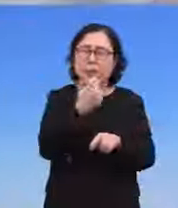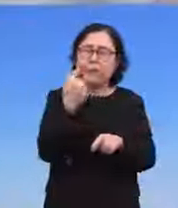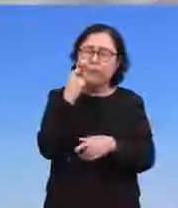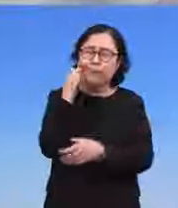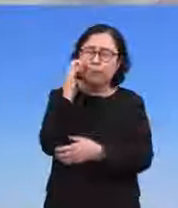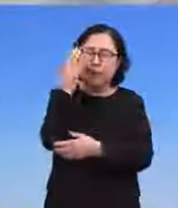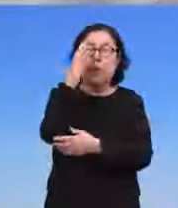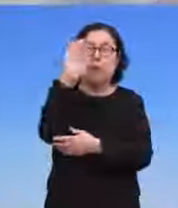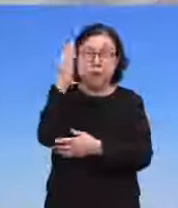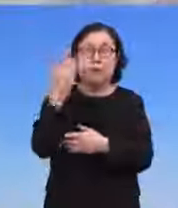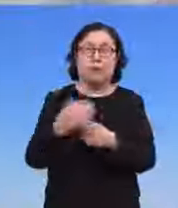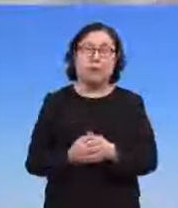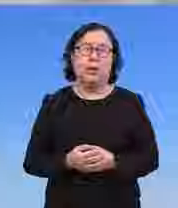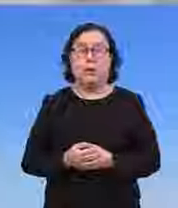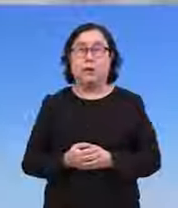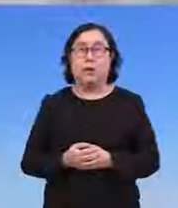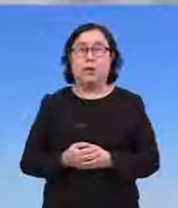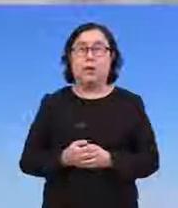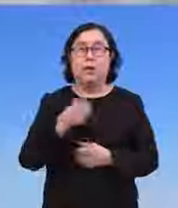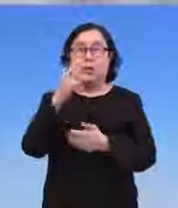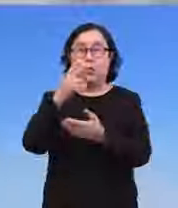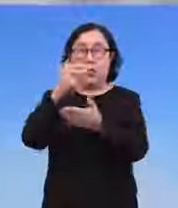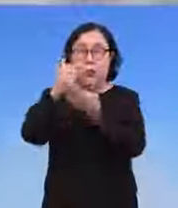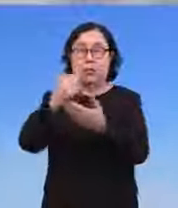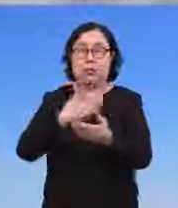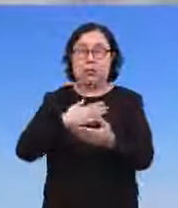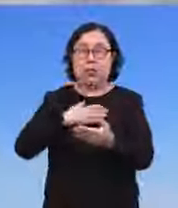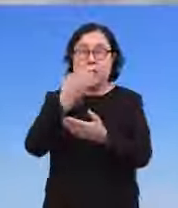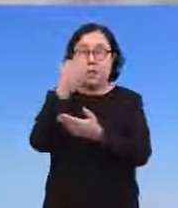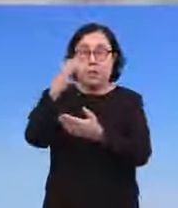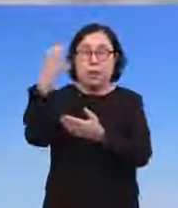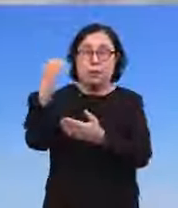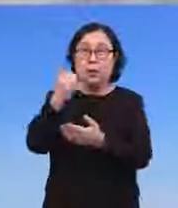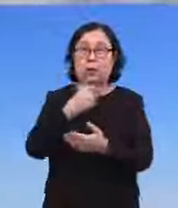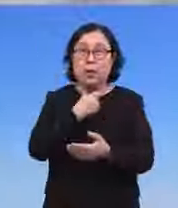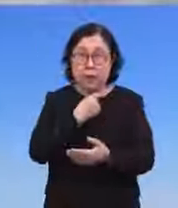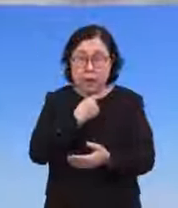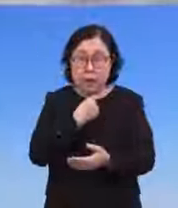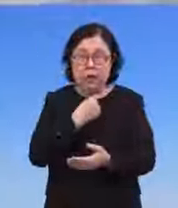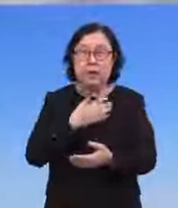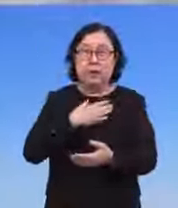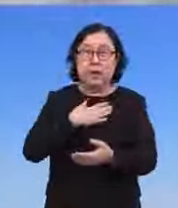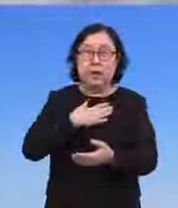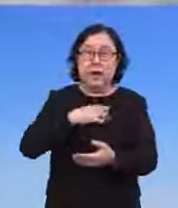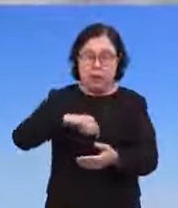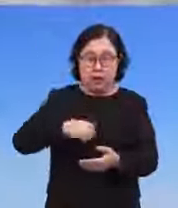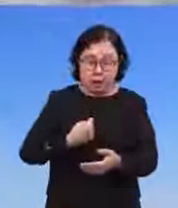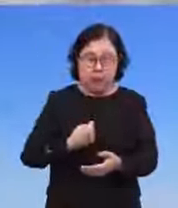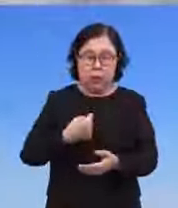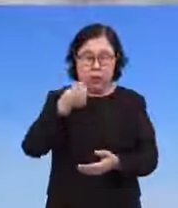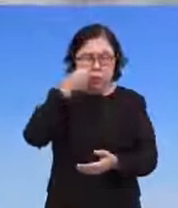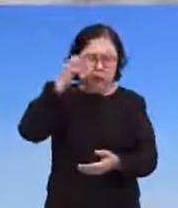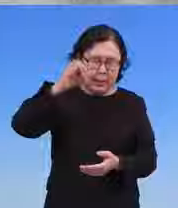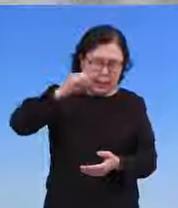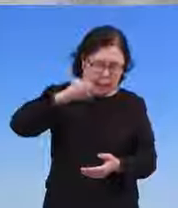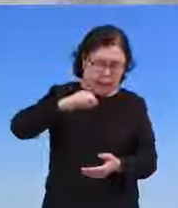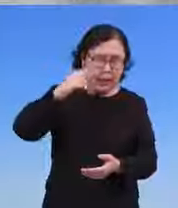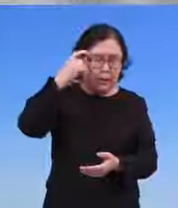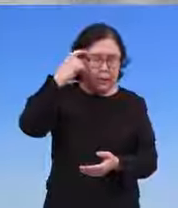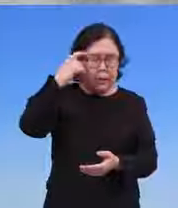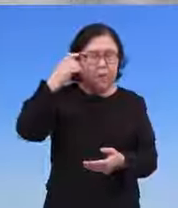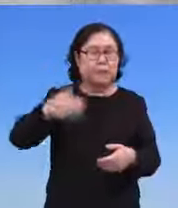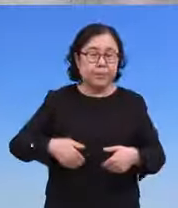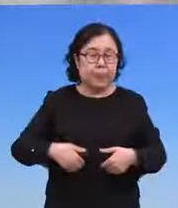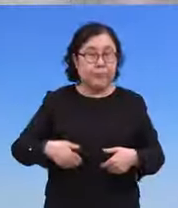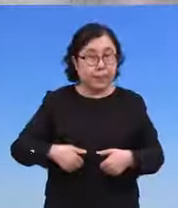여러분, 정말 주님으로부터 이런 우리 존재의 귀함을 인정받고 싶으면요, 우리는 우리 존재를 덜 중요하게 여겨야